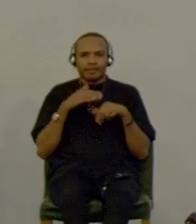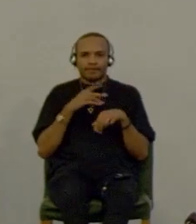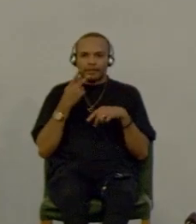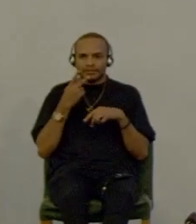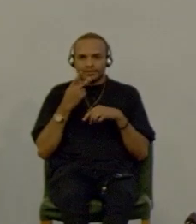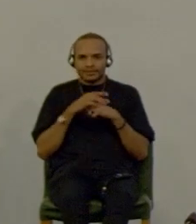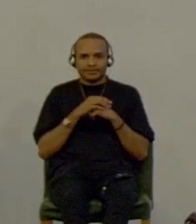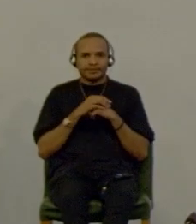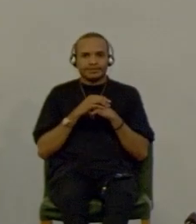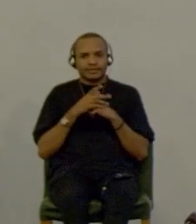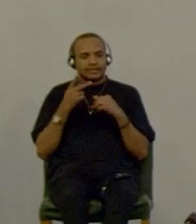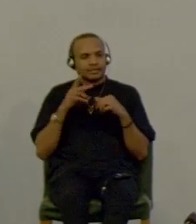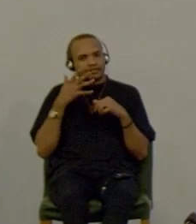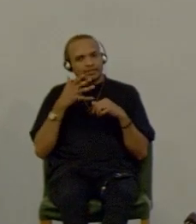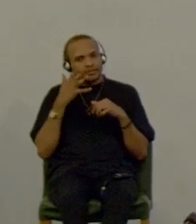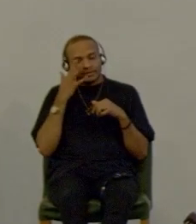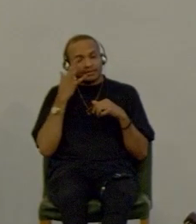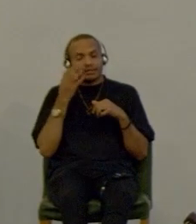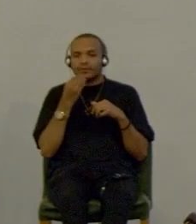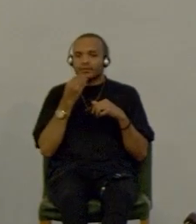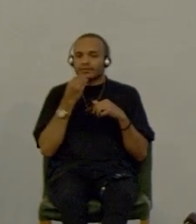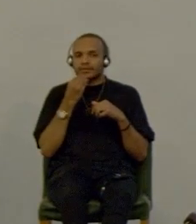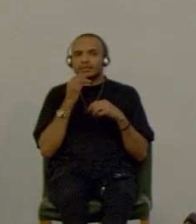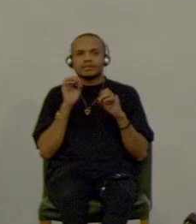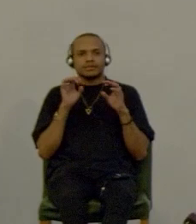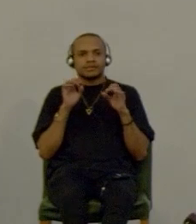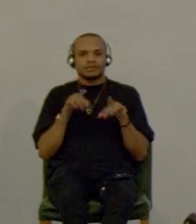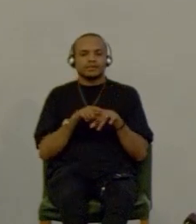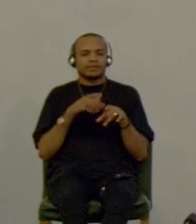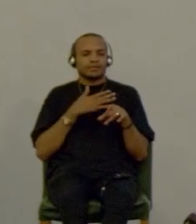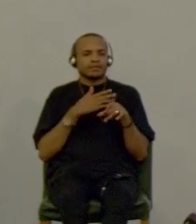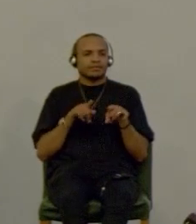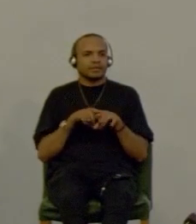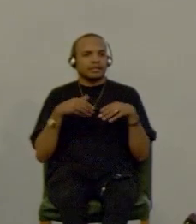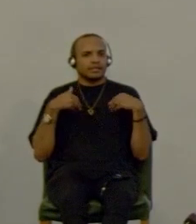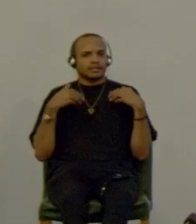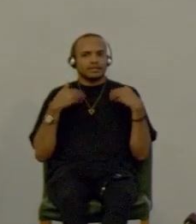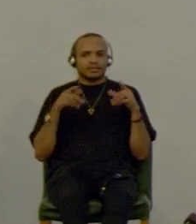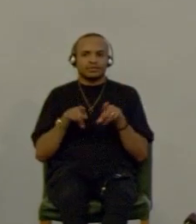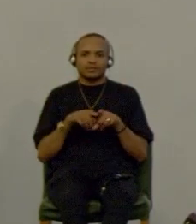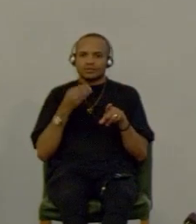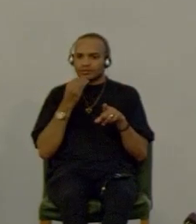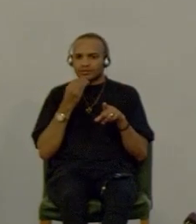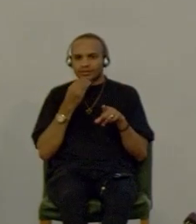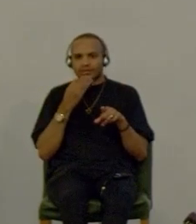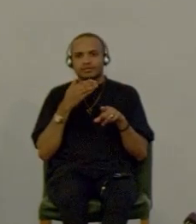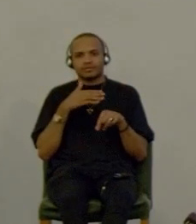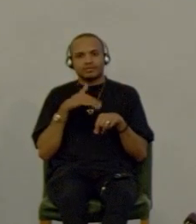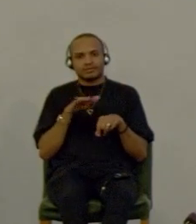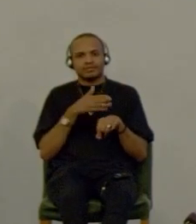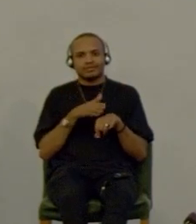trazerem. E essa mesa ela é uma oportunidade muito especial para mim, é uma grande alegria, e é uma possibilidade de exercitar em